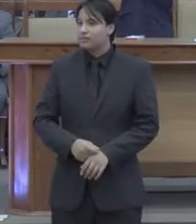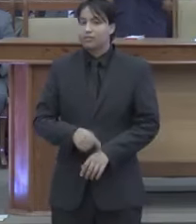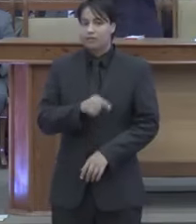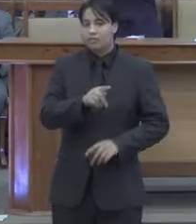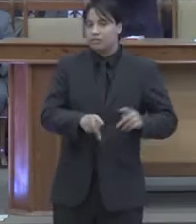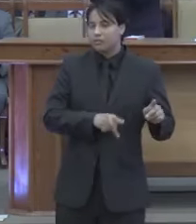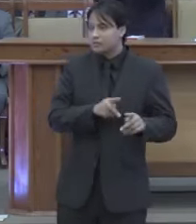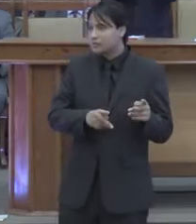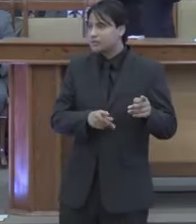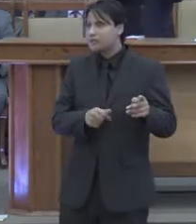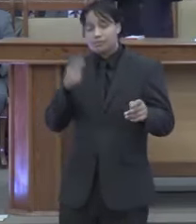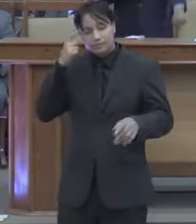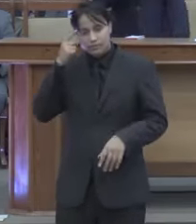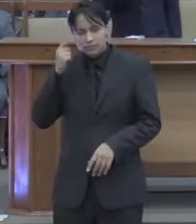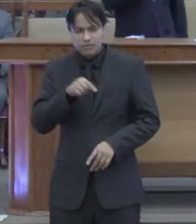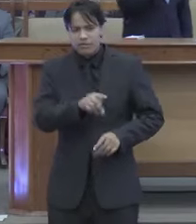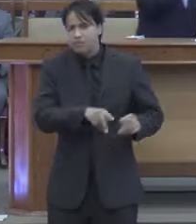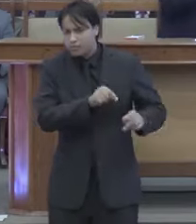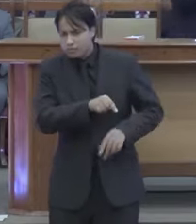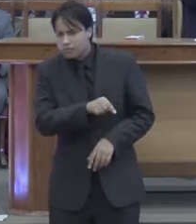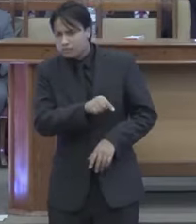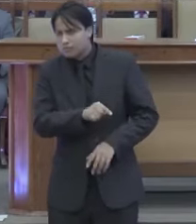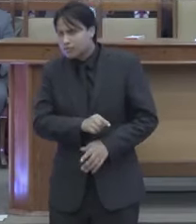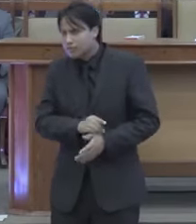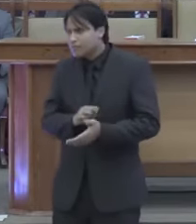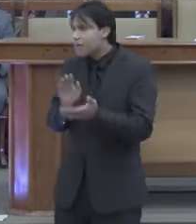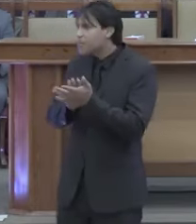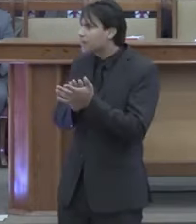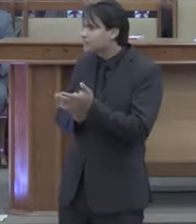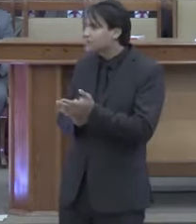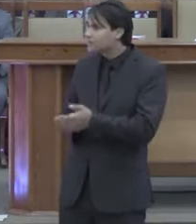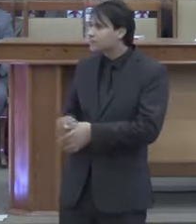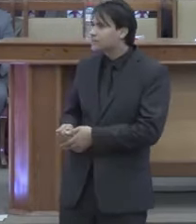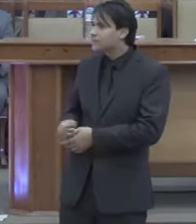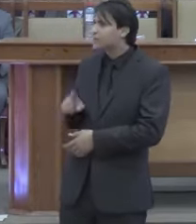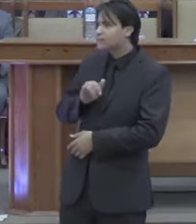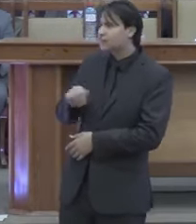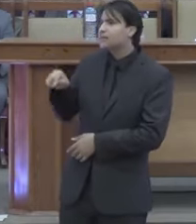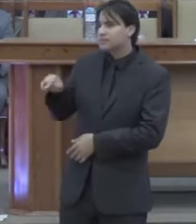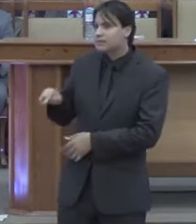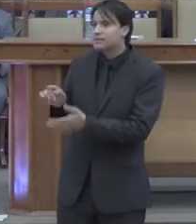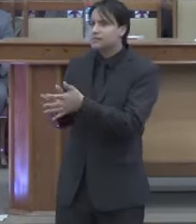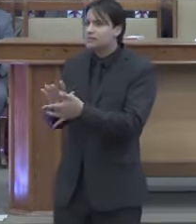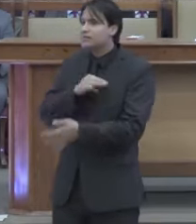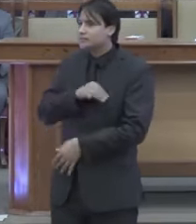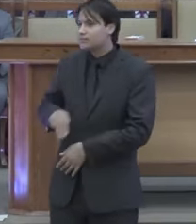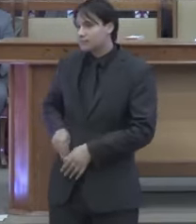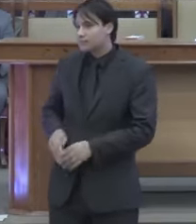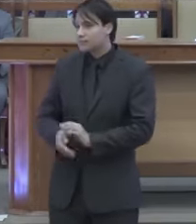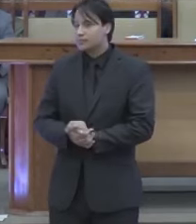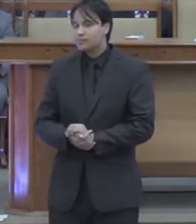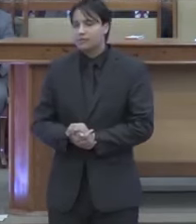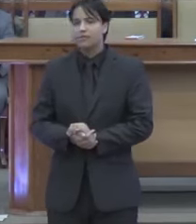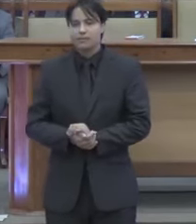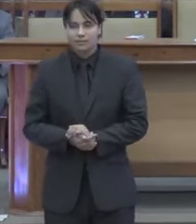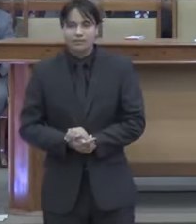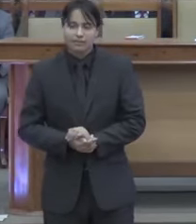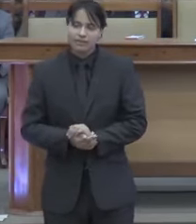ele é o Messias. Porque, irmão, inveja é uma coisa do